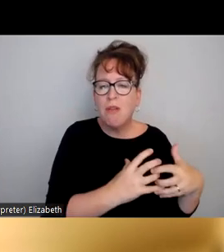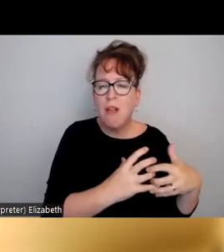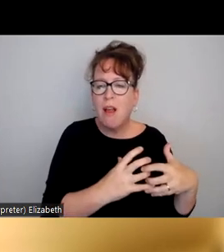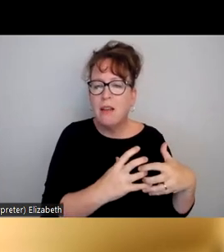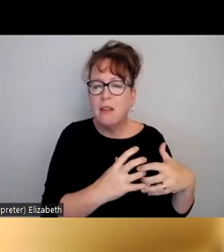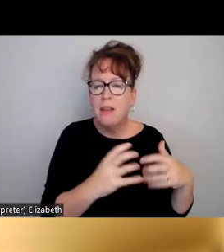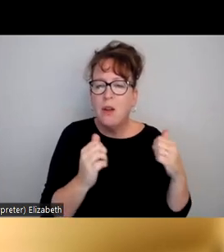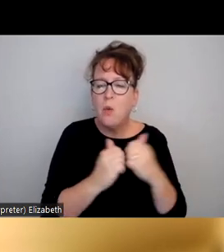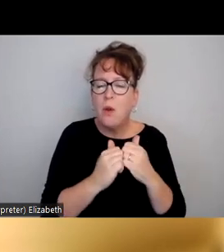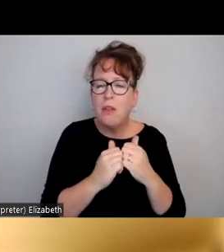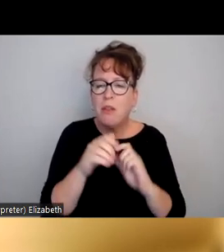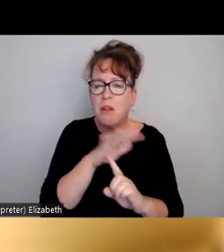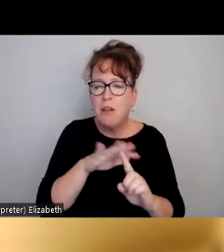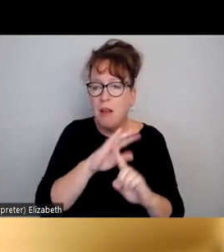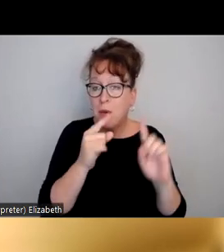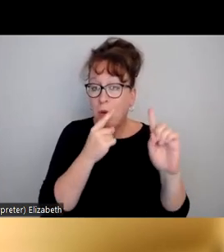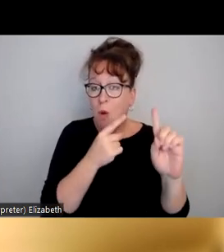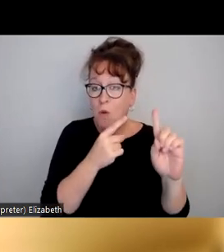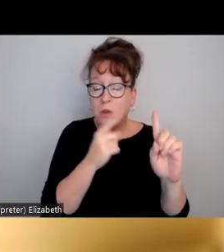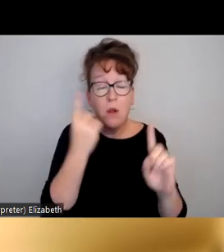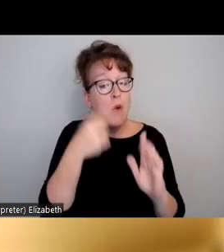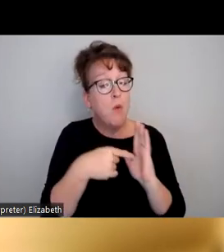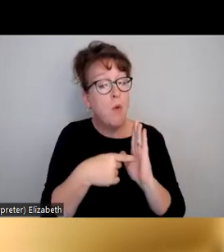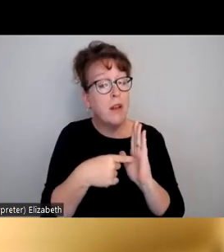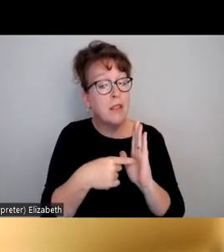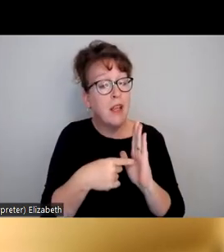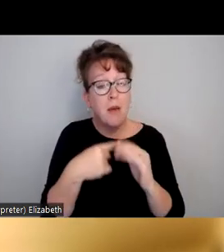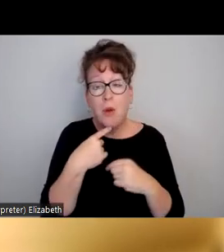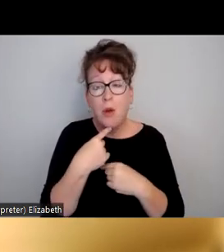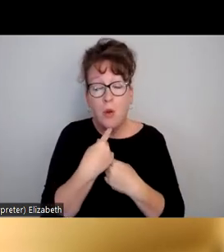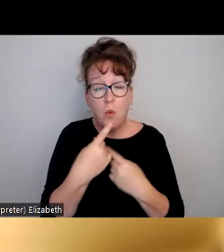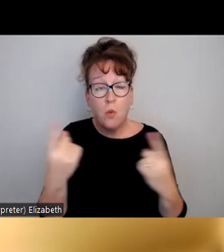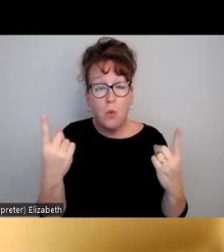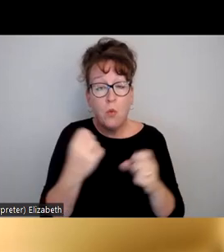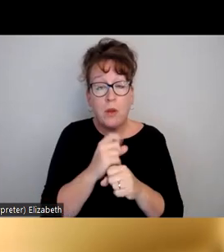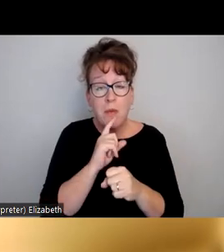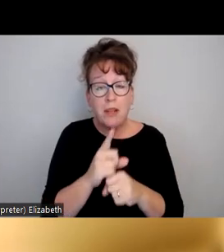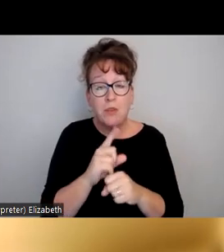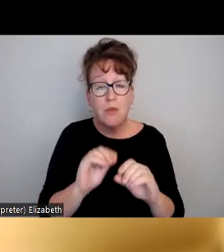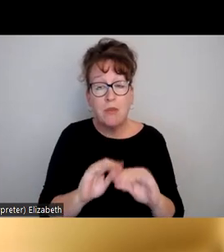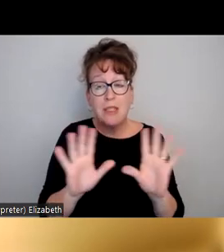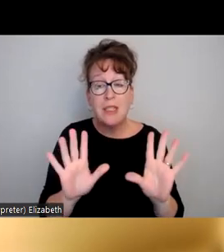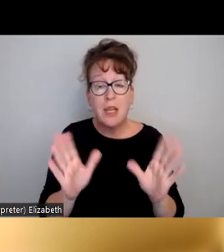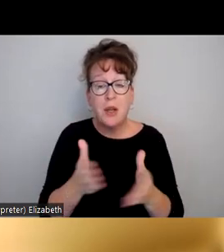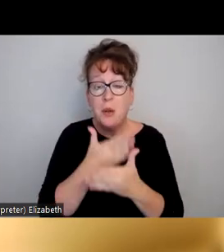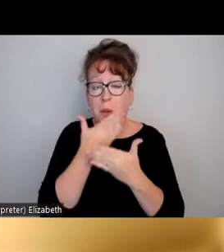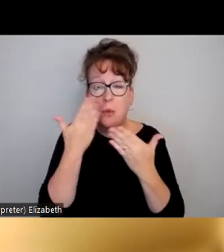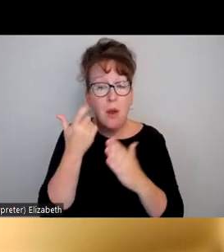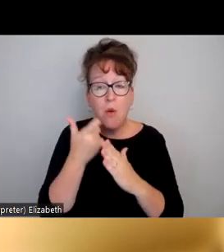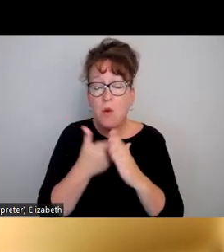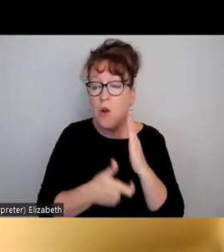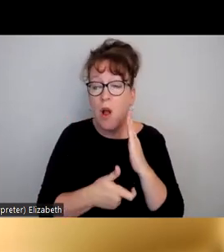eh una de las cosas es esas compañías de distribución de gas eh tienen que considerar